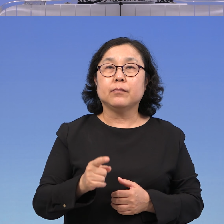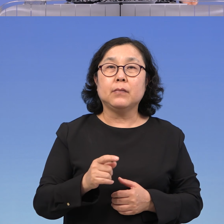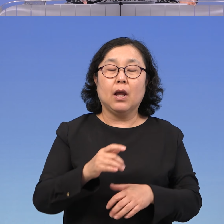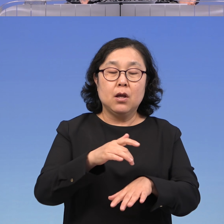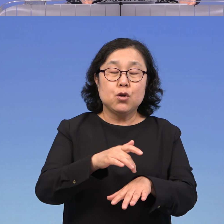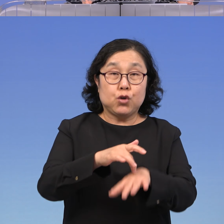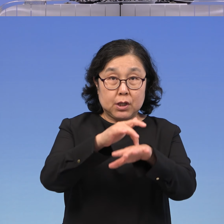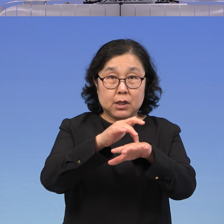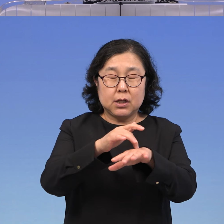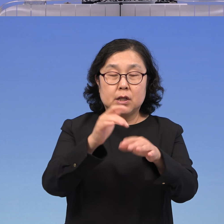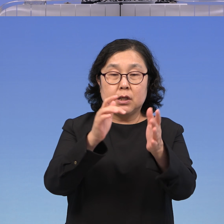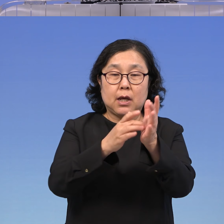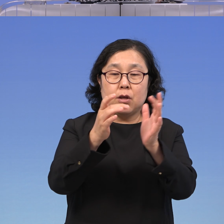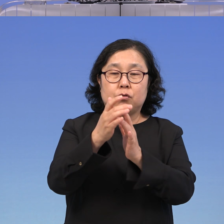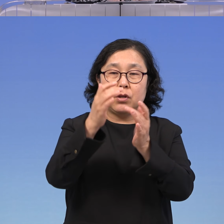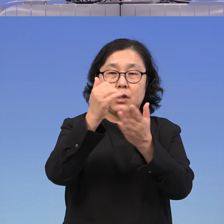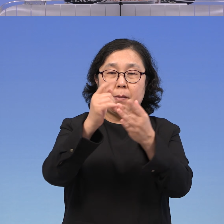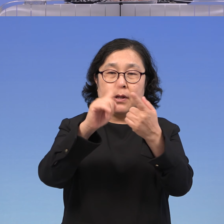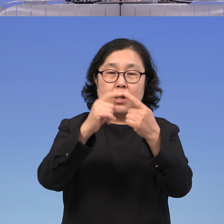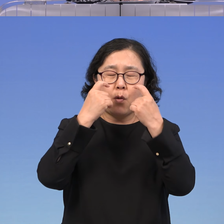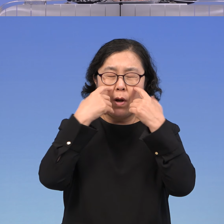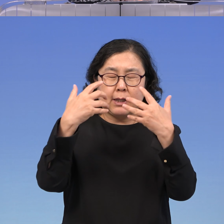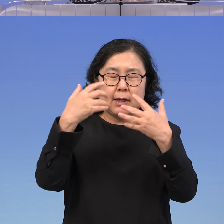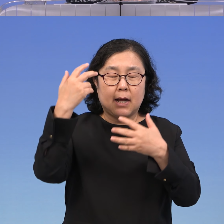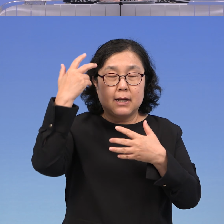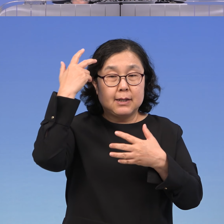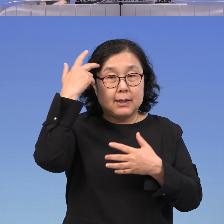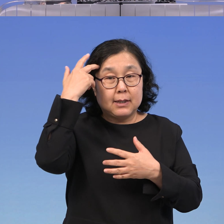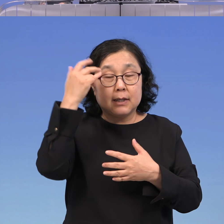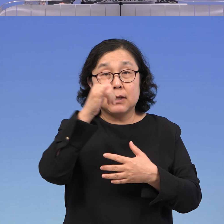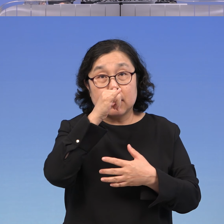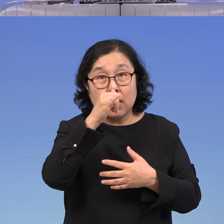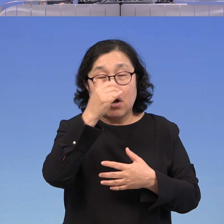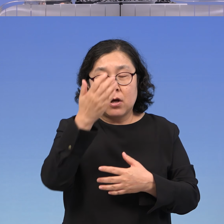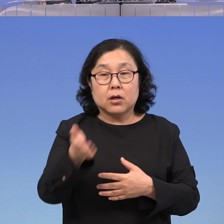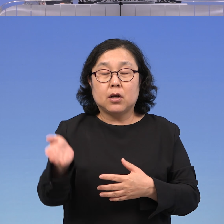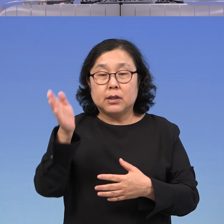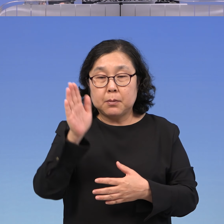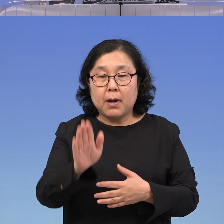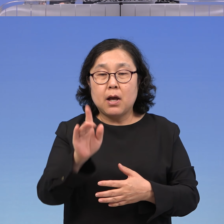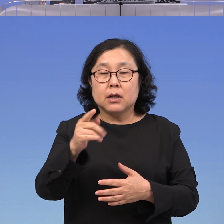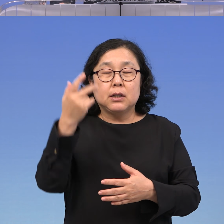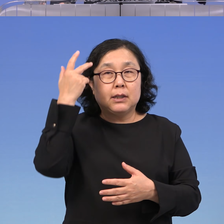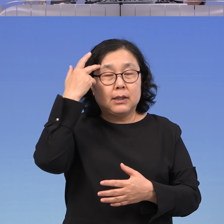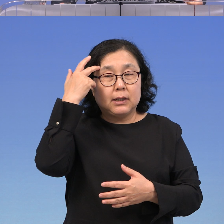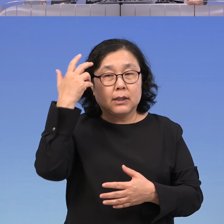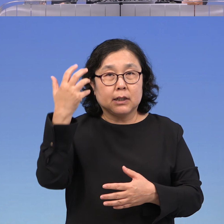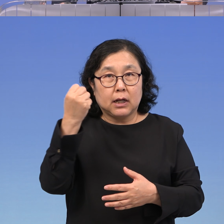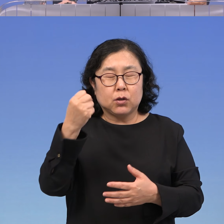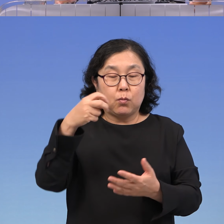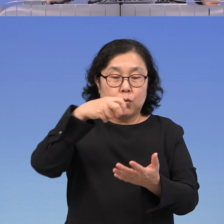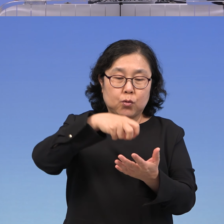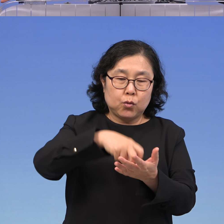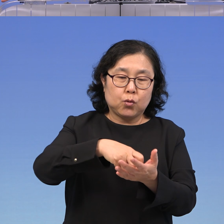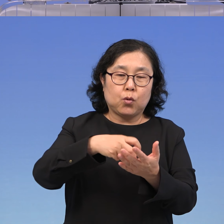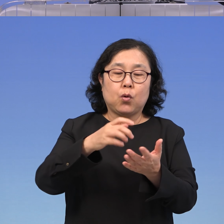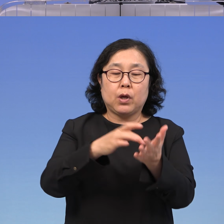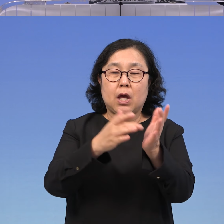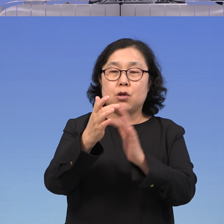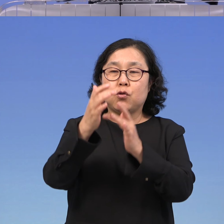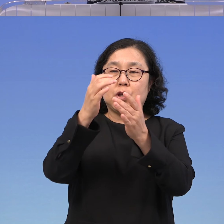예수 그리스도의 대한 정확한 지식을 갖고 있었는 지 모르지만 그 지식을 가지고 무릎을 꿇고 그분을 겸 겨 경배하고